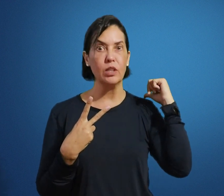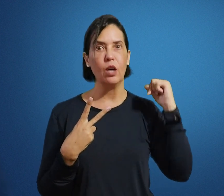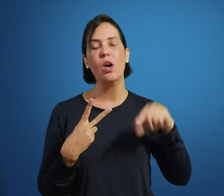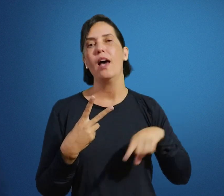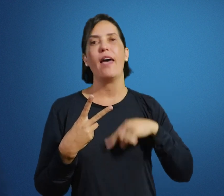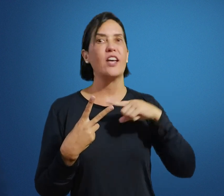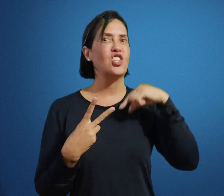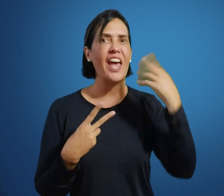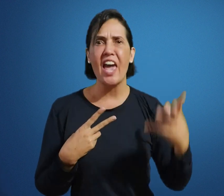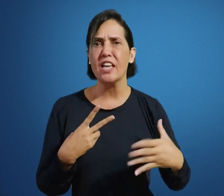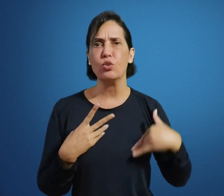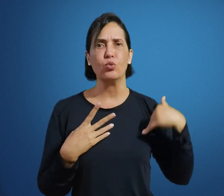não, gestos,